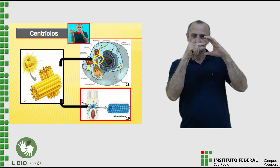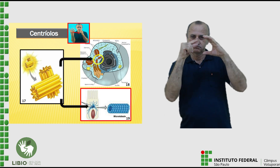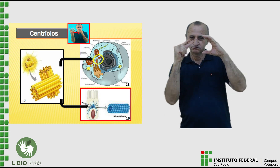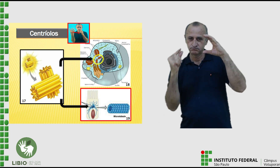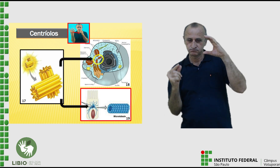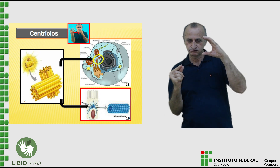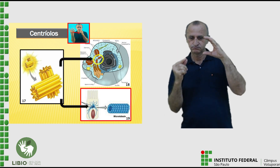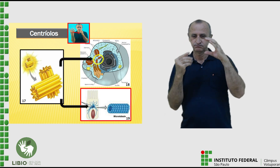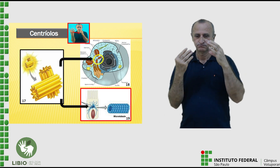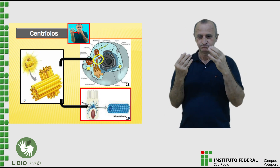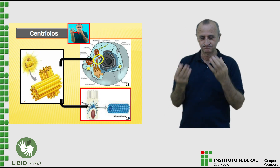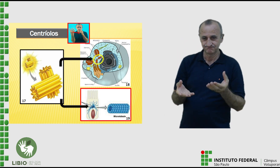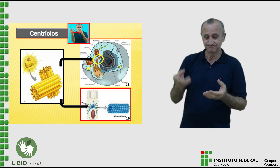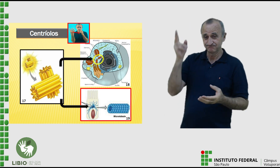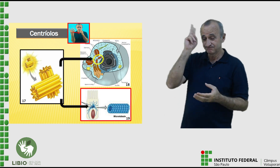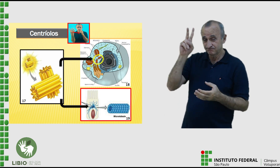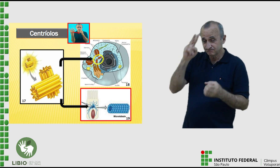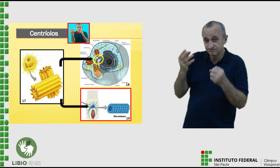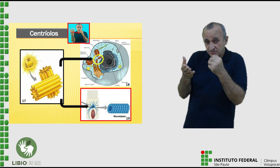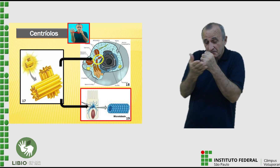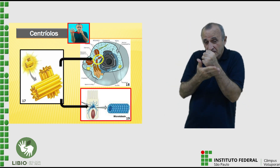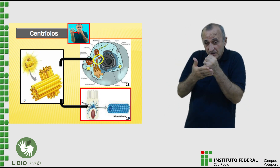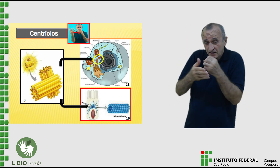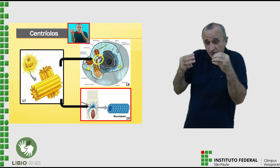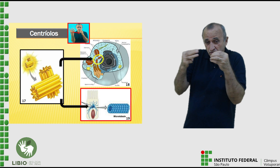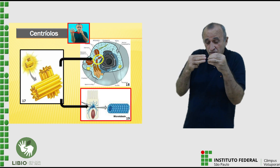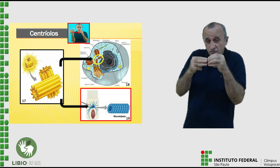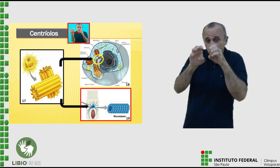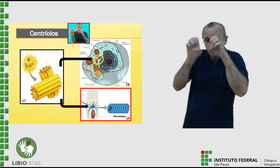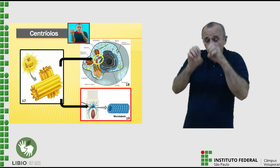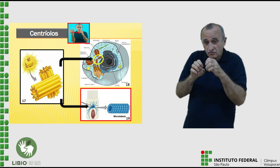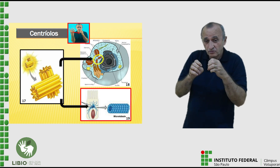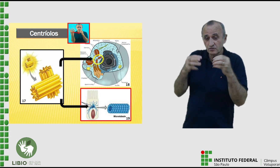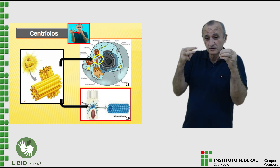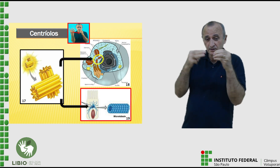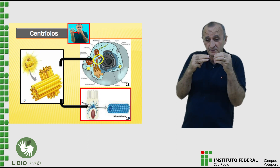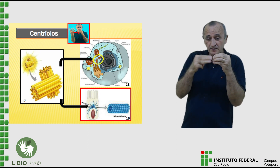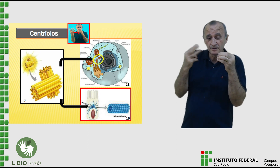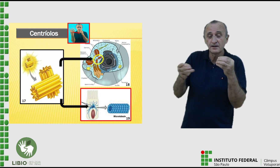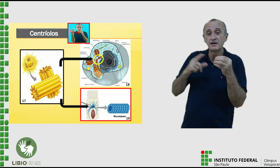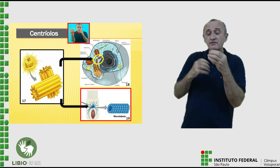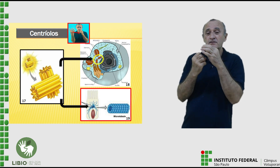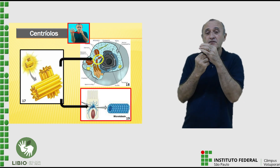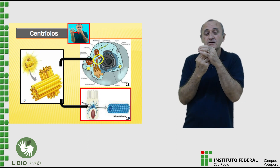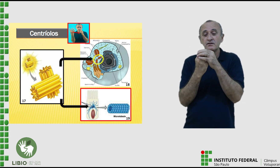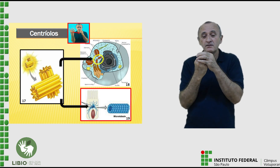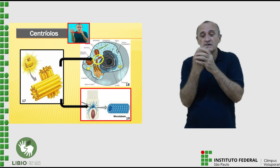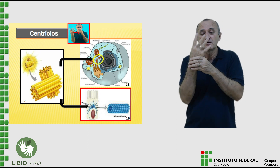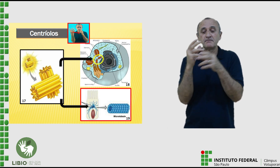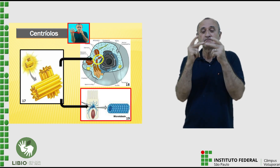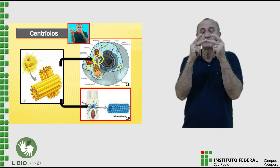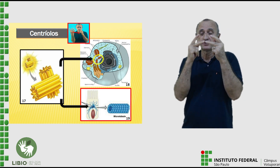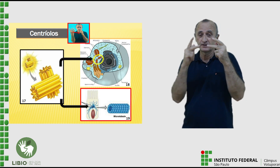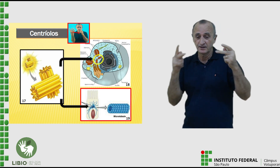Centríolos. Ou esse sinal para centríolos. Lembra, a primeira estrutura celular formada de